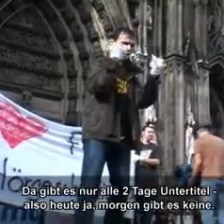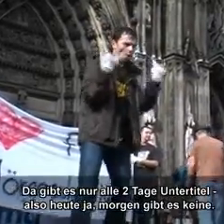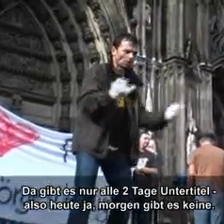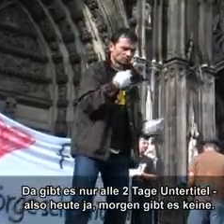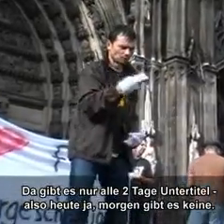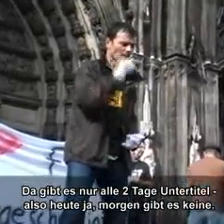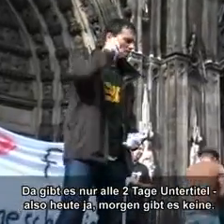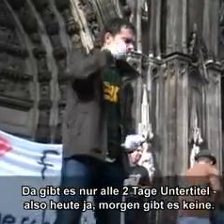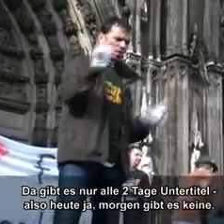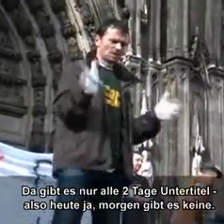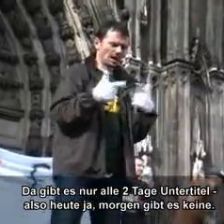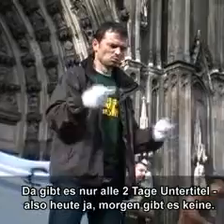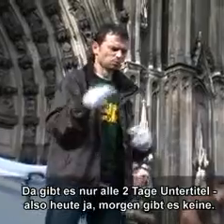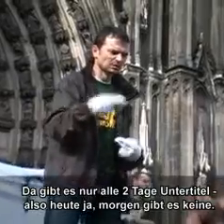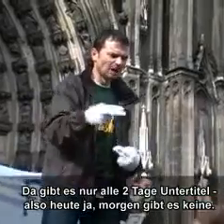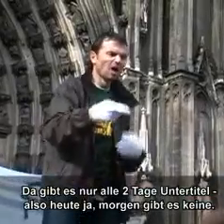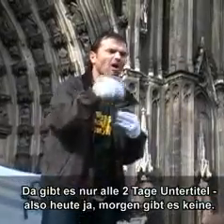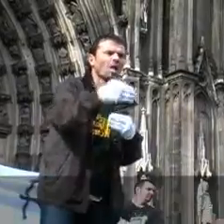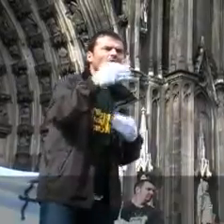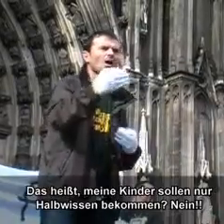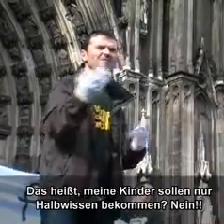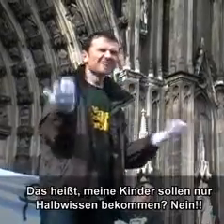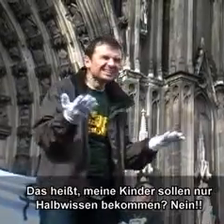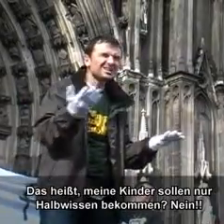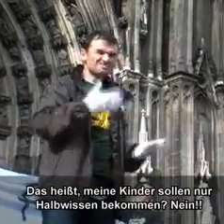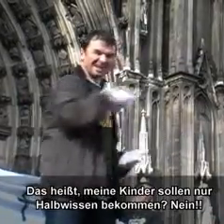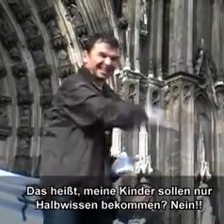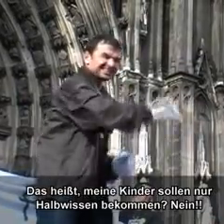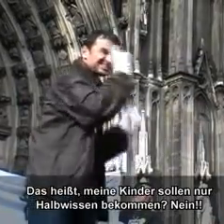Und da gibt es, diese Sendung wird untertitelt, aber nur alle 2 Tage. Das heißt